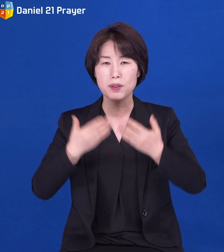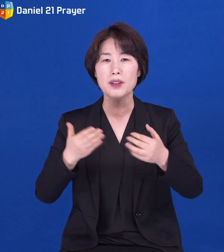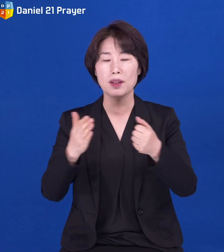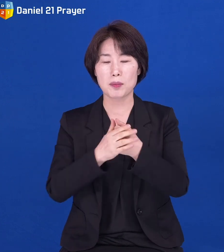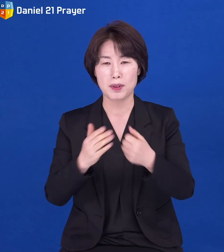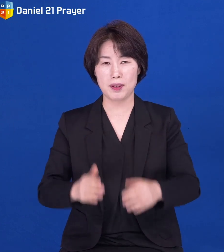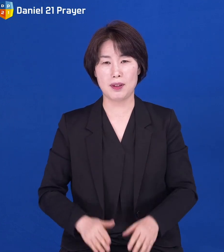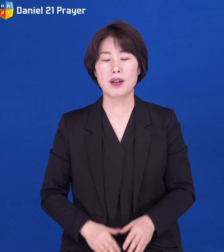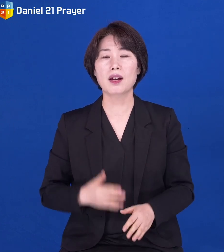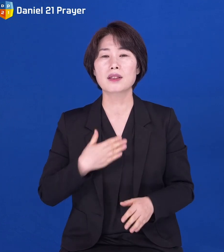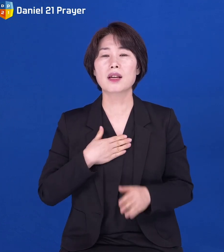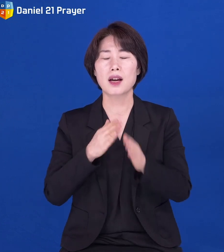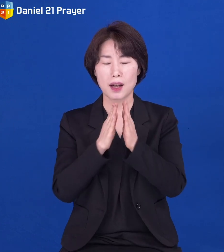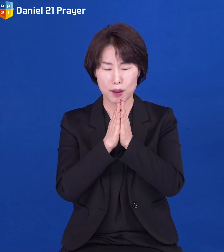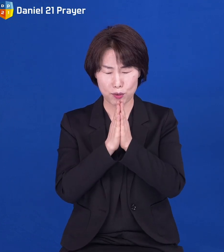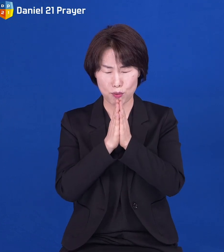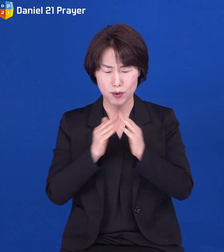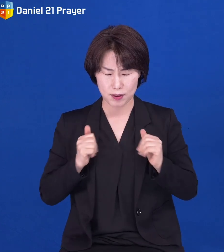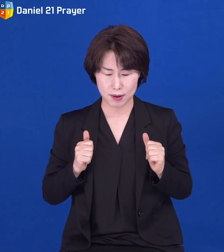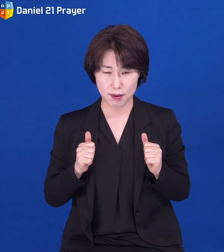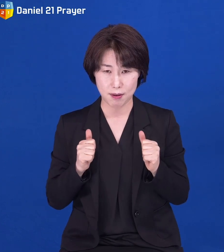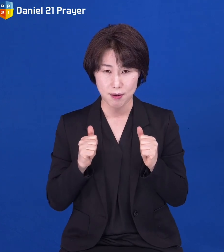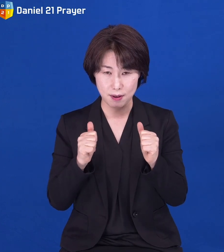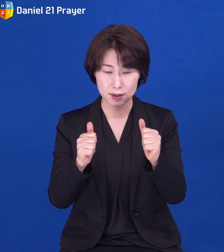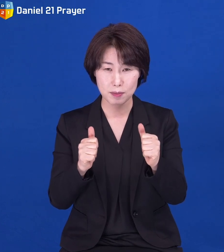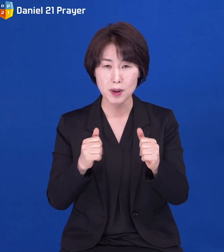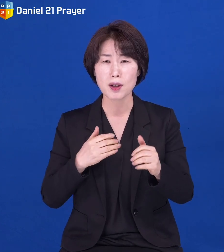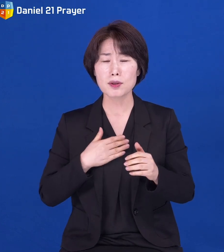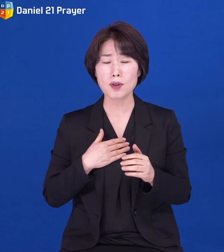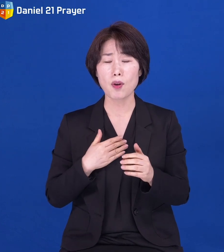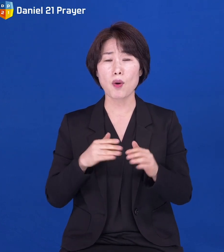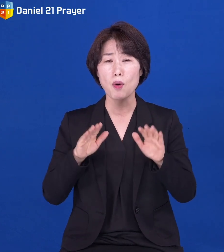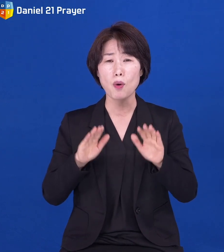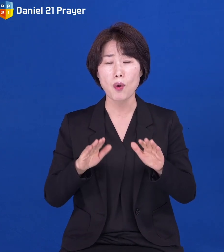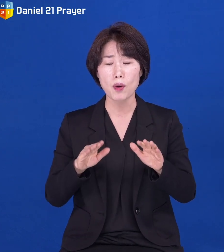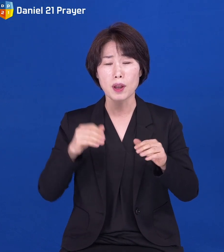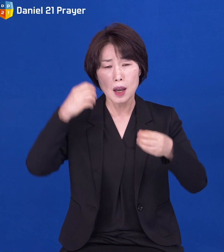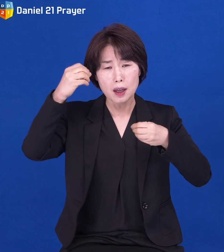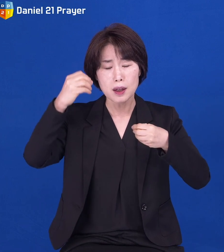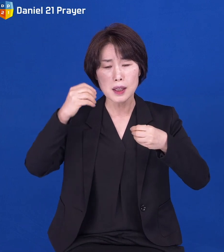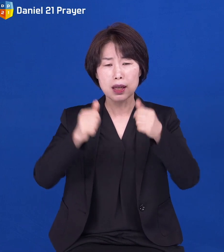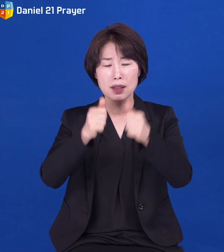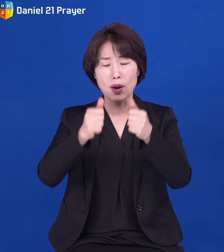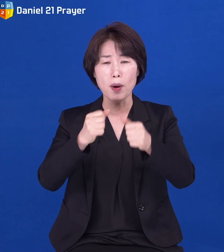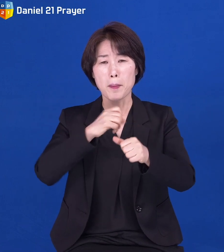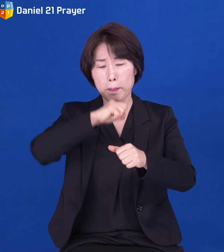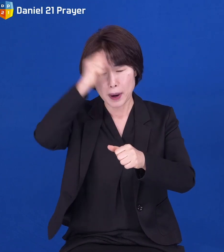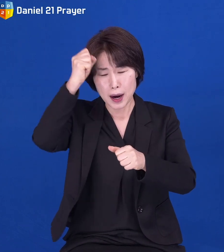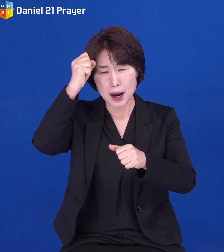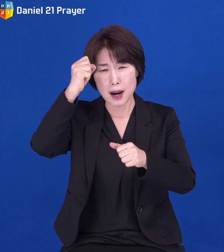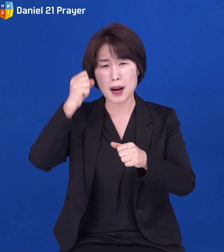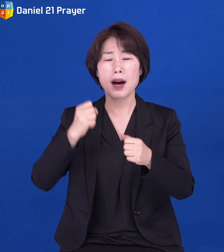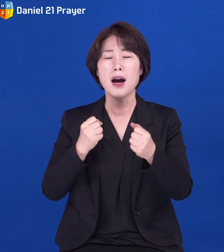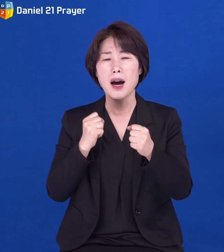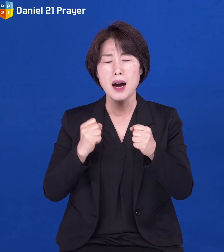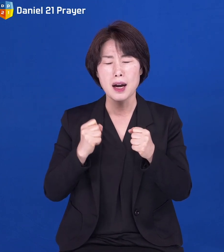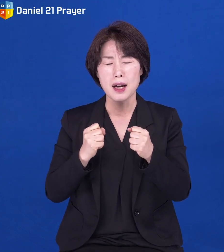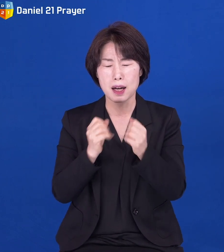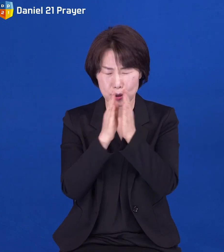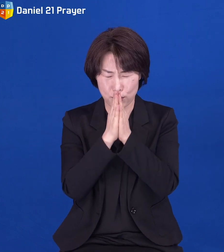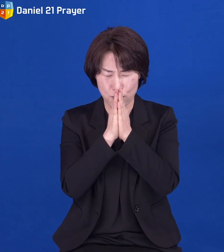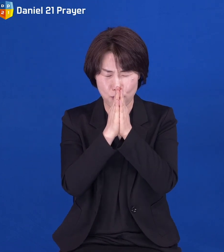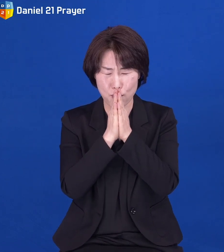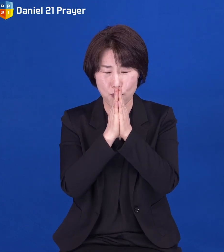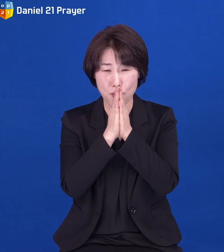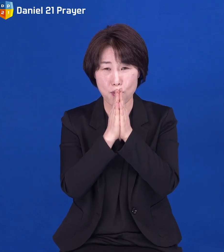기도하죠. 막 기도했어. 하나님 저 오디션 보는데 너무 떨려요. 하나님 줘가주세요. 저 이거 진짜 안 되면 정말 다른 데 갈 데 없어요. 이래서 막 이렇게 기도하고 막 이랬더니